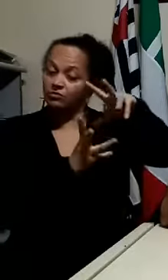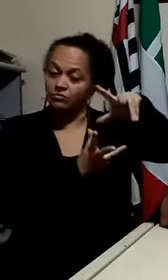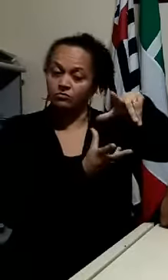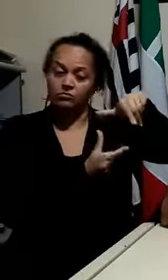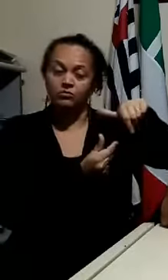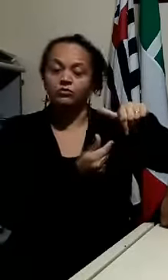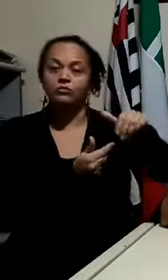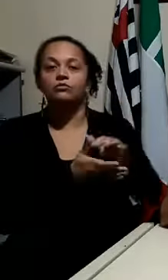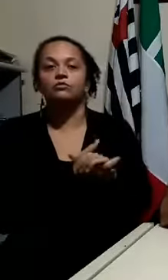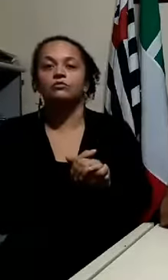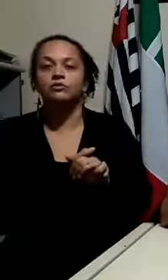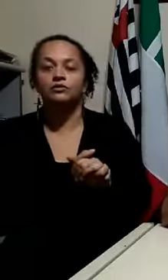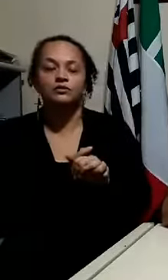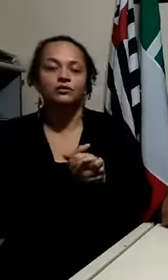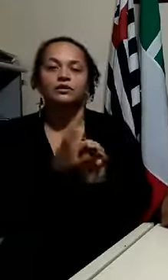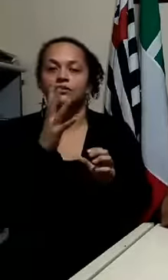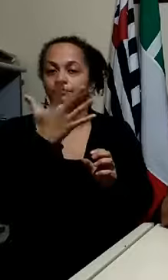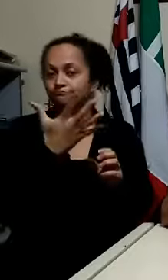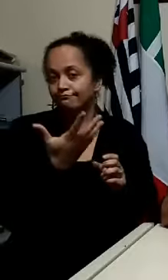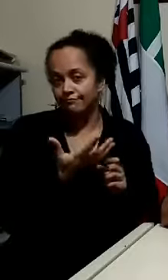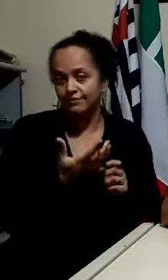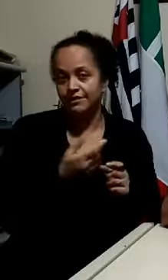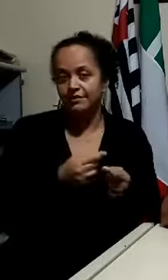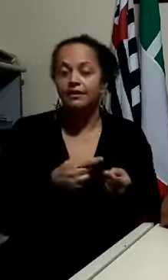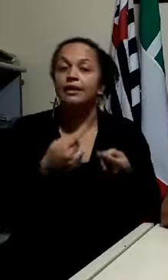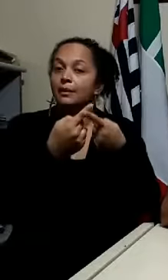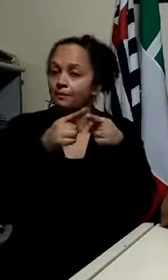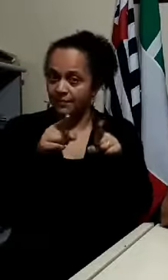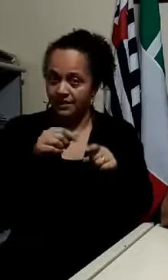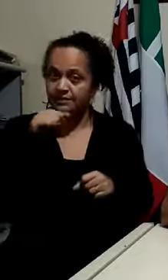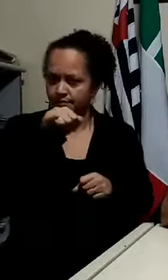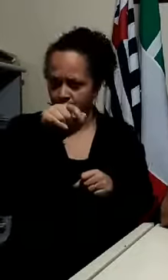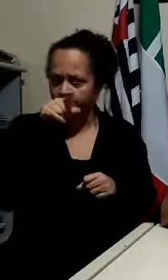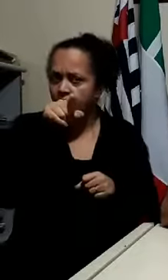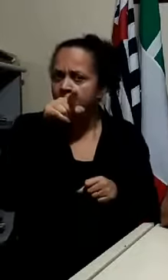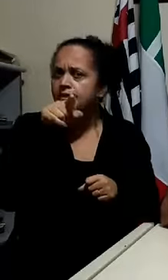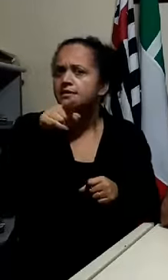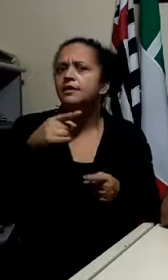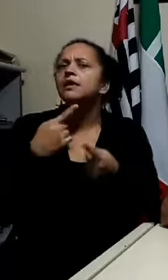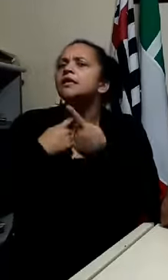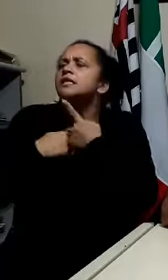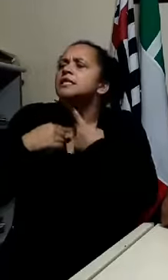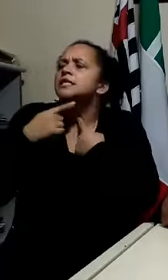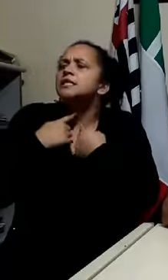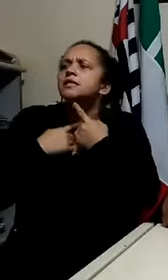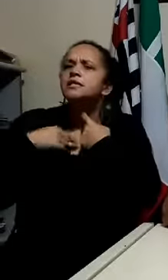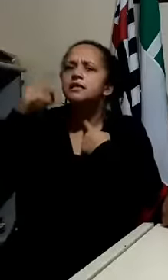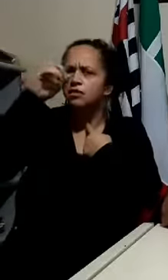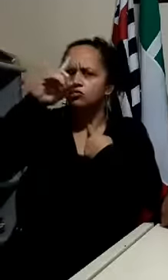concupiscência, porém, aquele que faz a vontade de Deus permanece